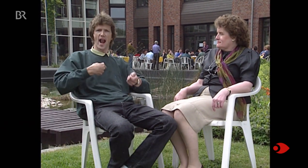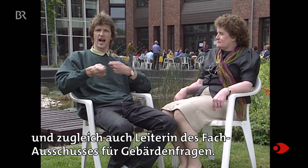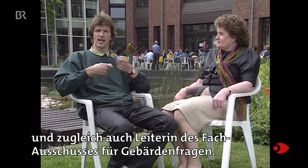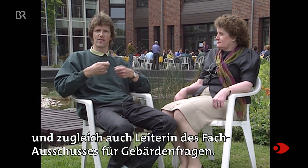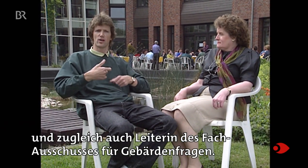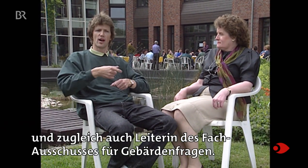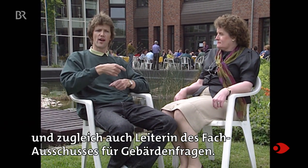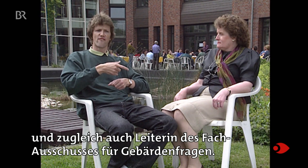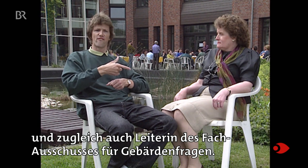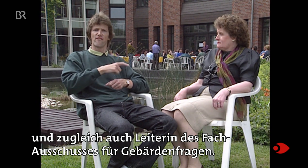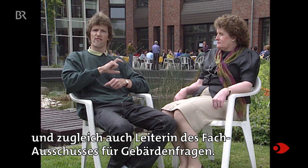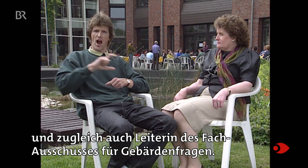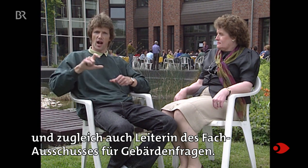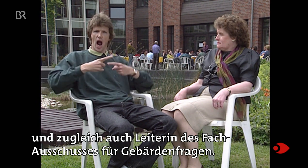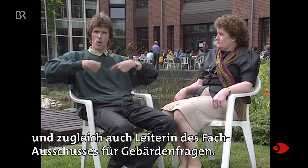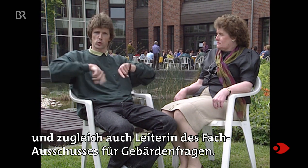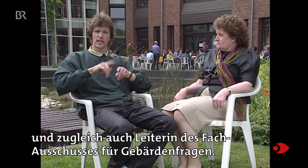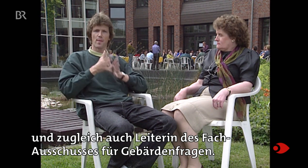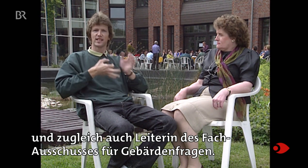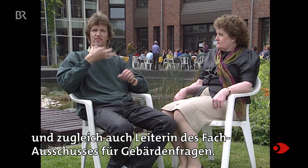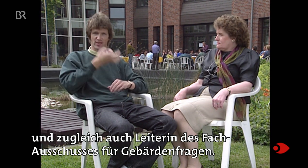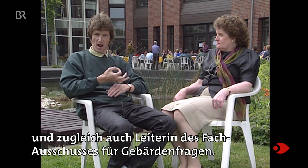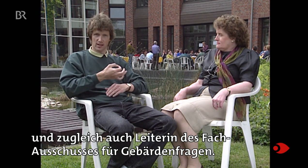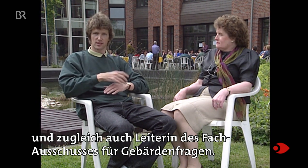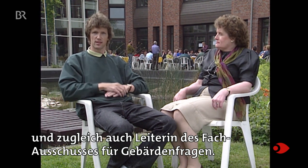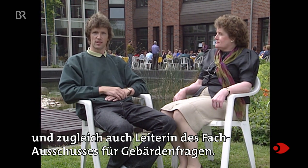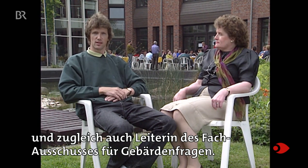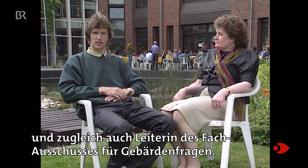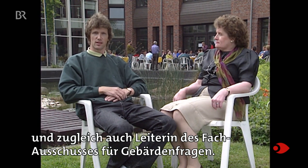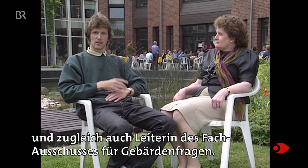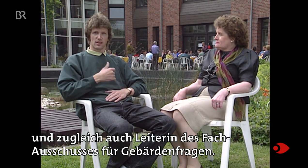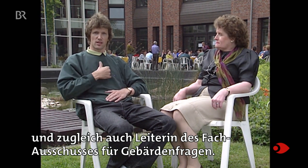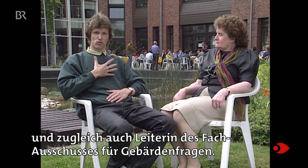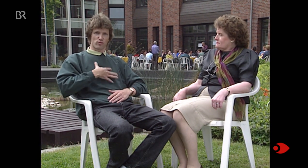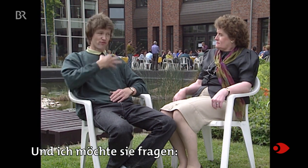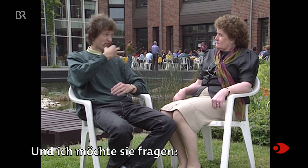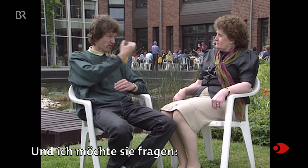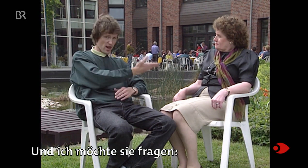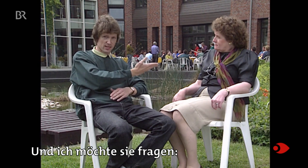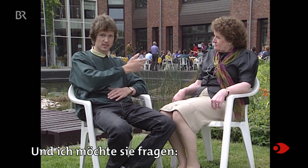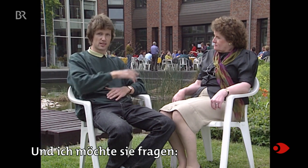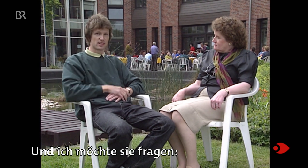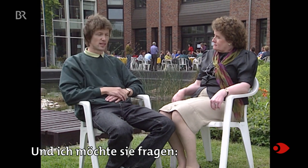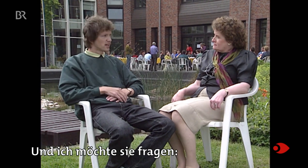und zugleich auch Leiterin des Fachausschusses für Gebärdenfragen. Und ich möchte Sie fragen,